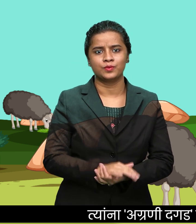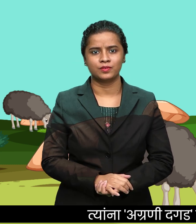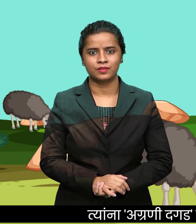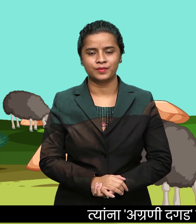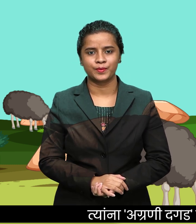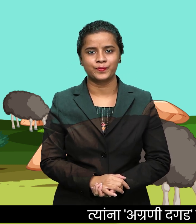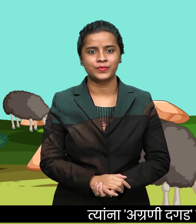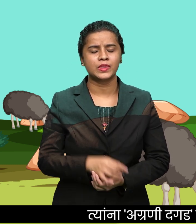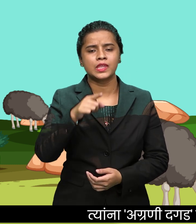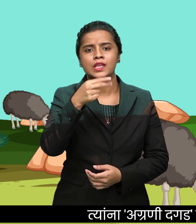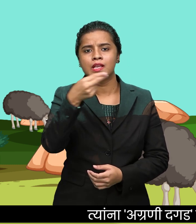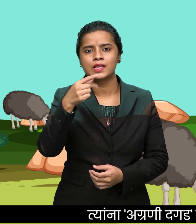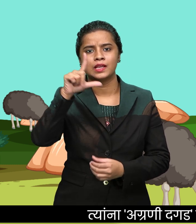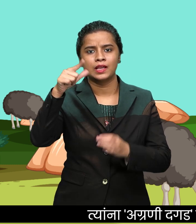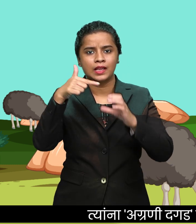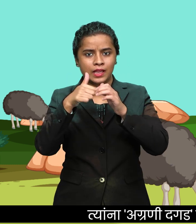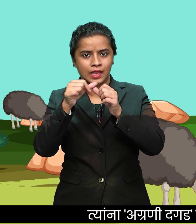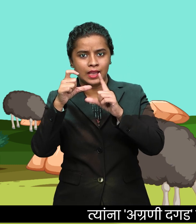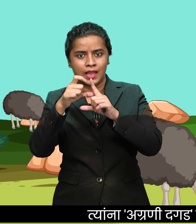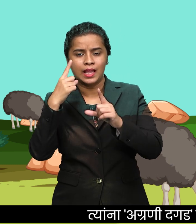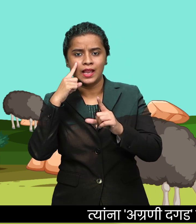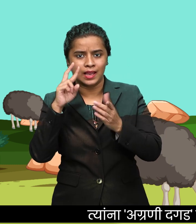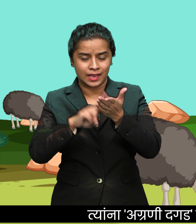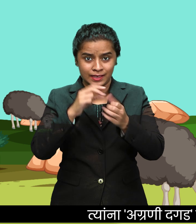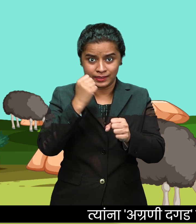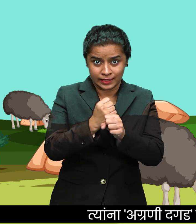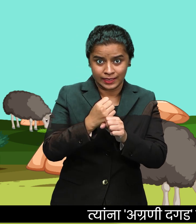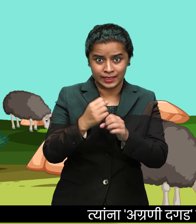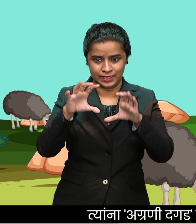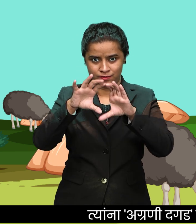त्यांना अग्रणी दगड किंवा लोड दगड असेही म्हणतात.